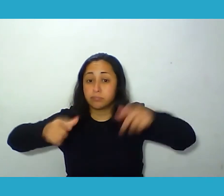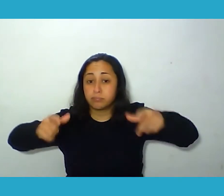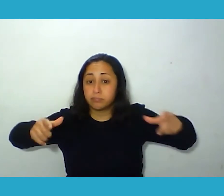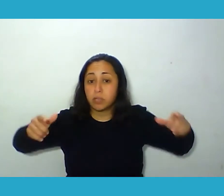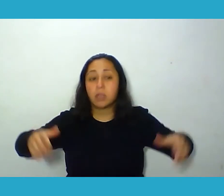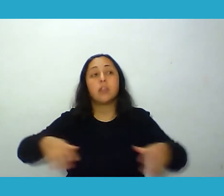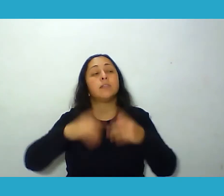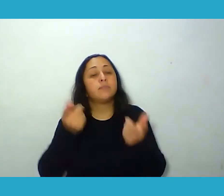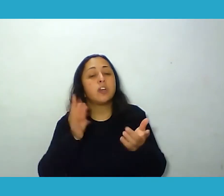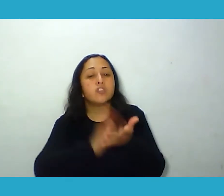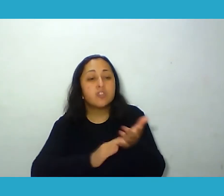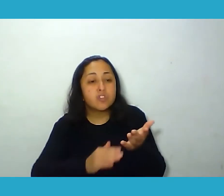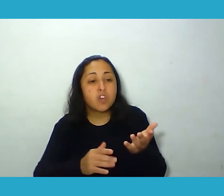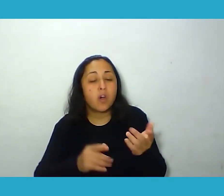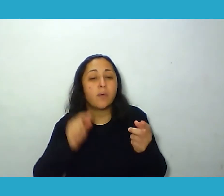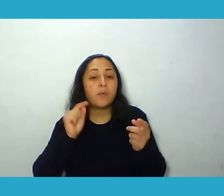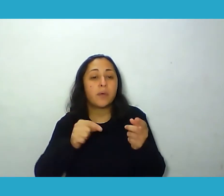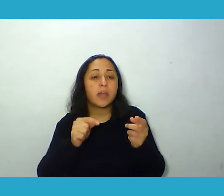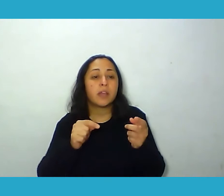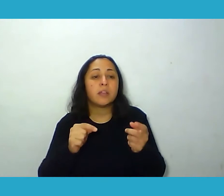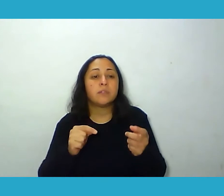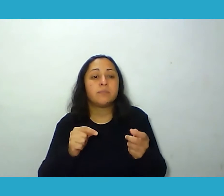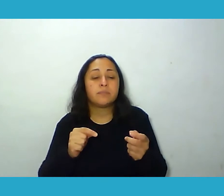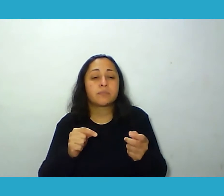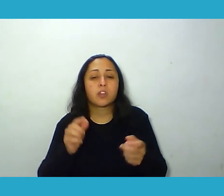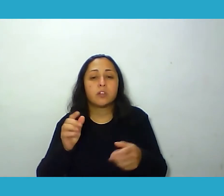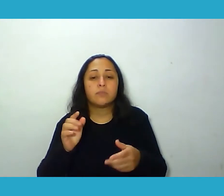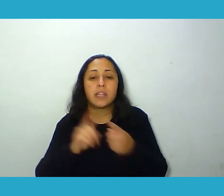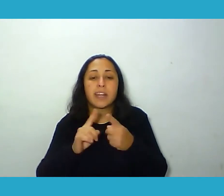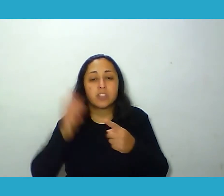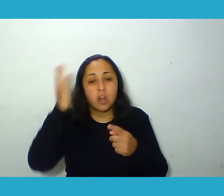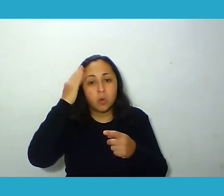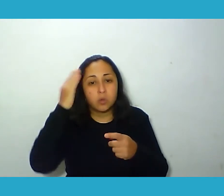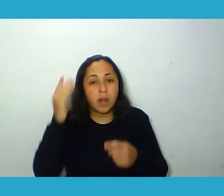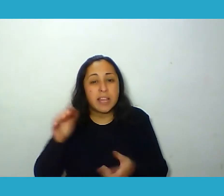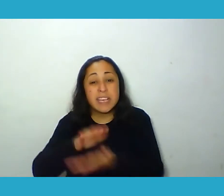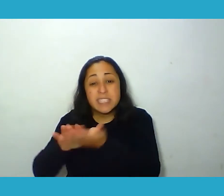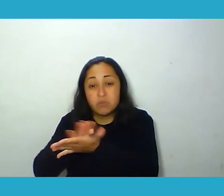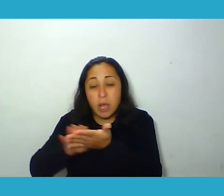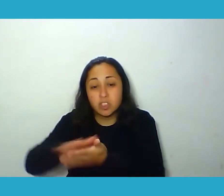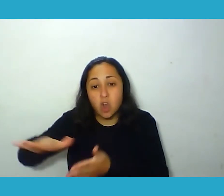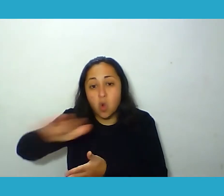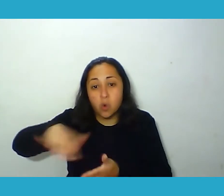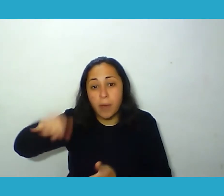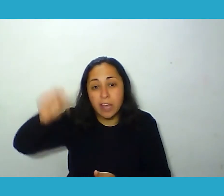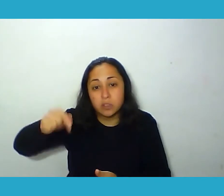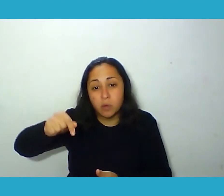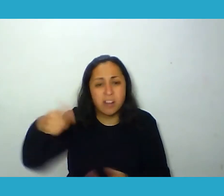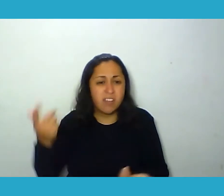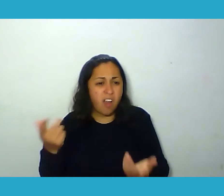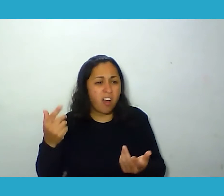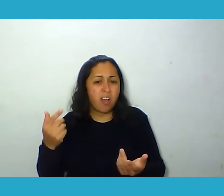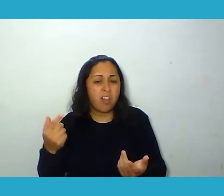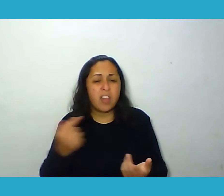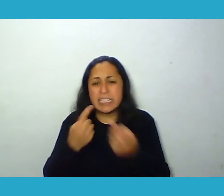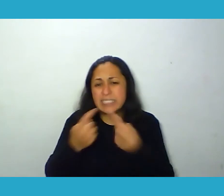impacto ambiental, en cuanto a ponderaciones de análisis arqueológico-cultural, dice que no se tiene en cuenta las situaciones urbanas actuales, sino que un censo que data del